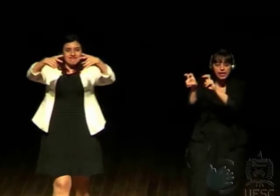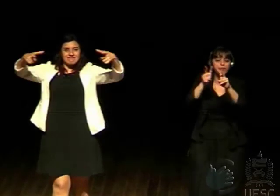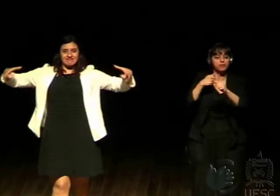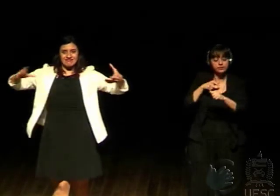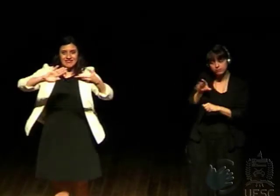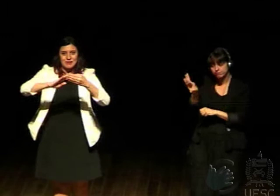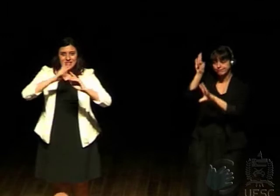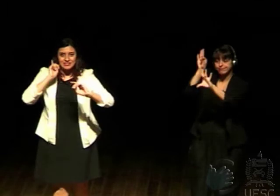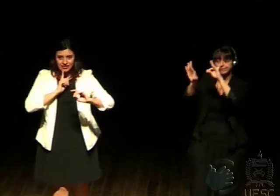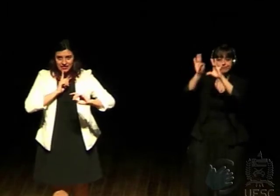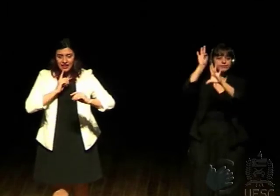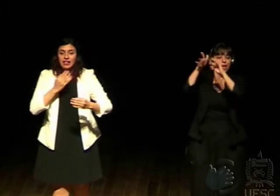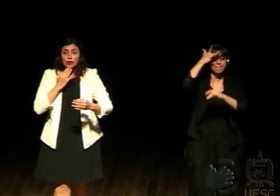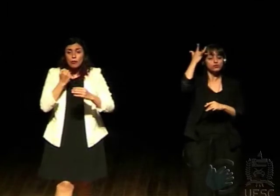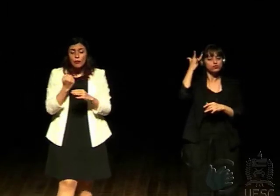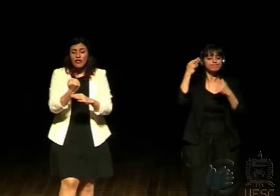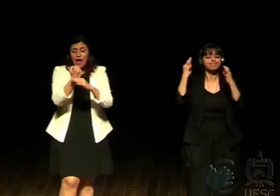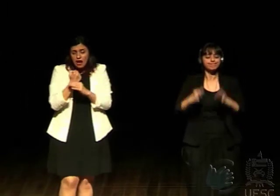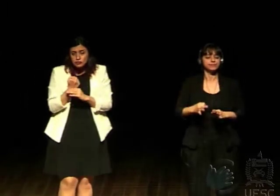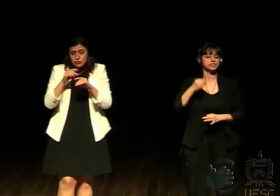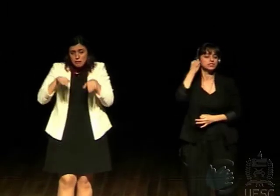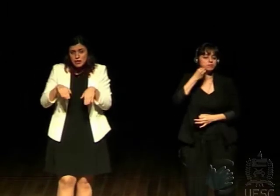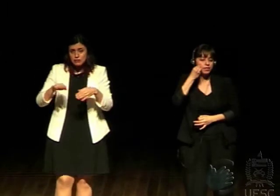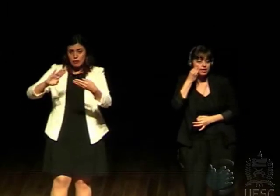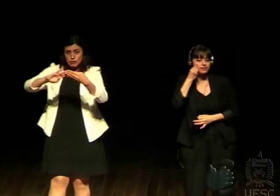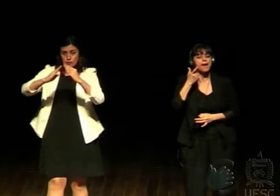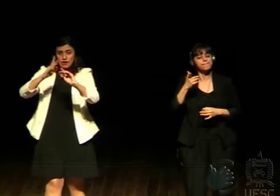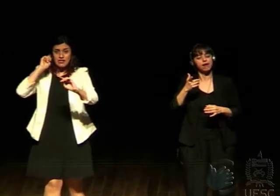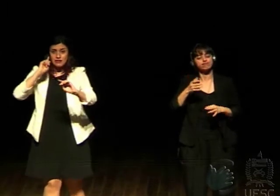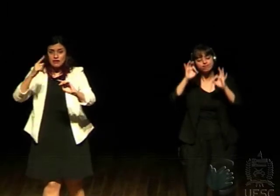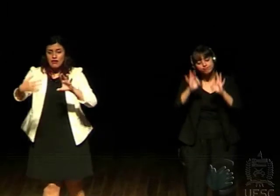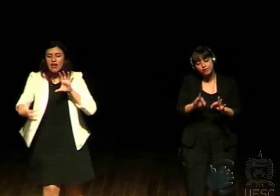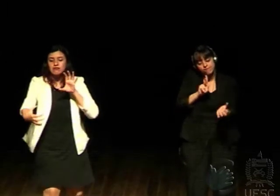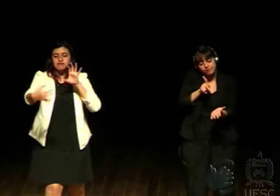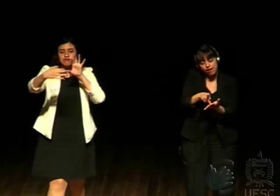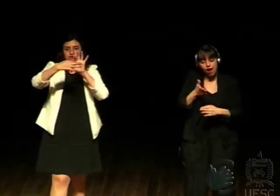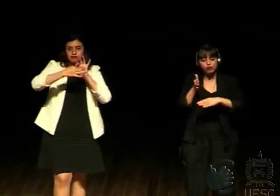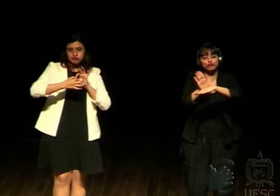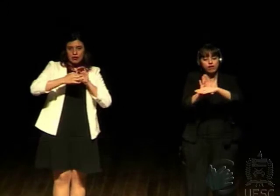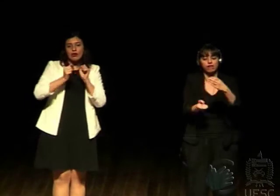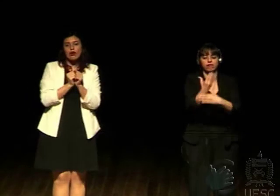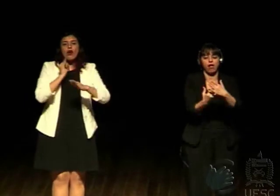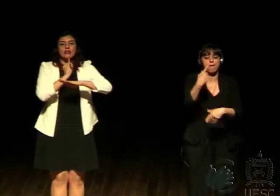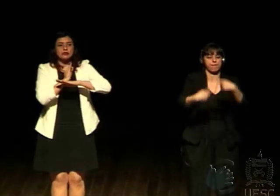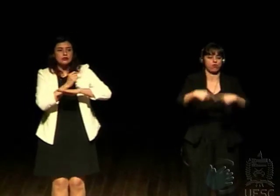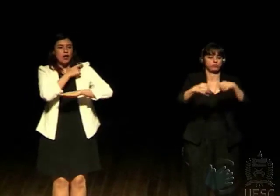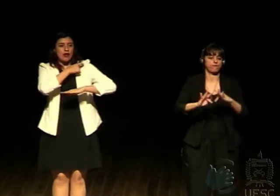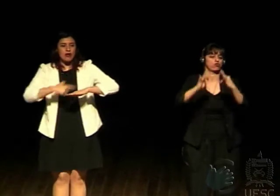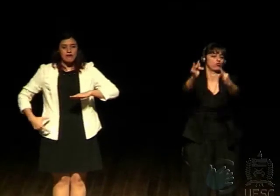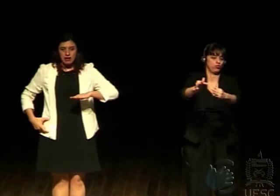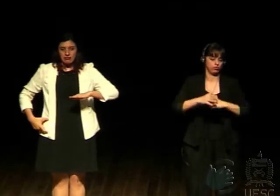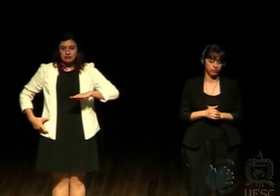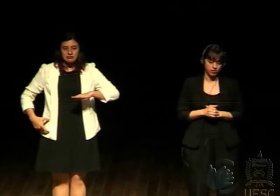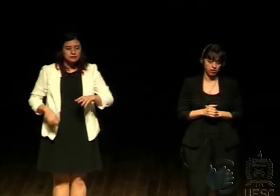tengan experiencia en la colaboración y en las políticas, de manera que se pueda avanzar hacia el futuro, en este vínculo